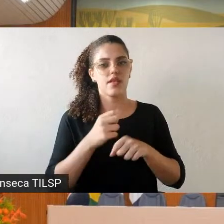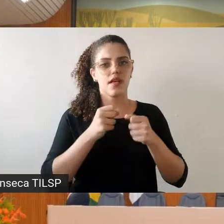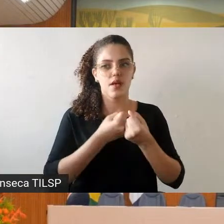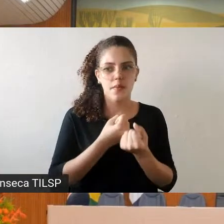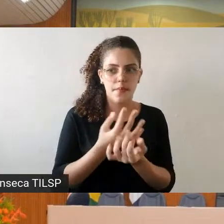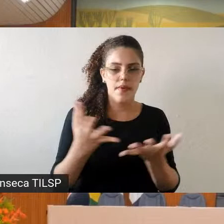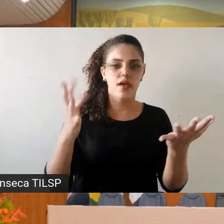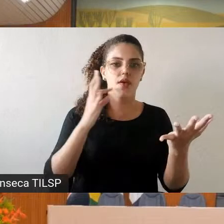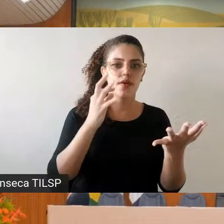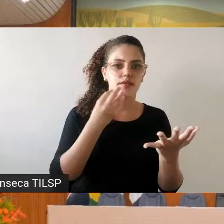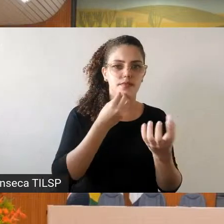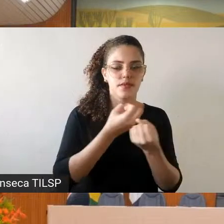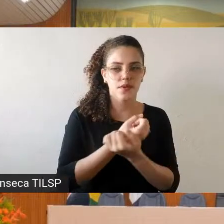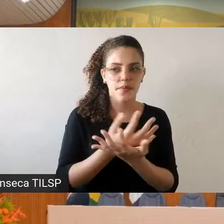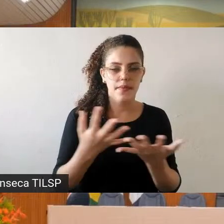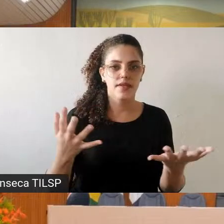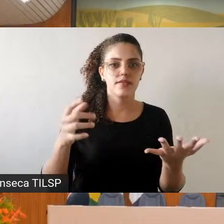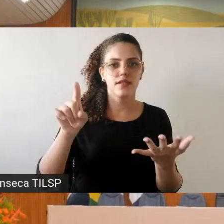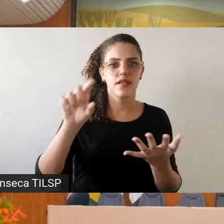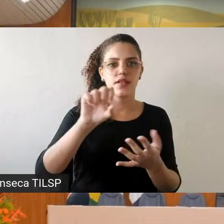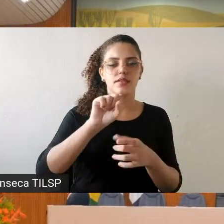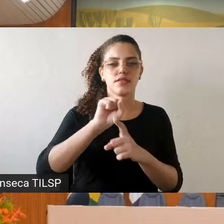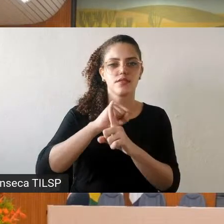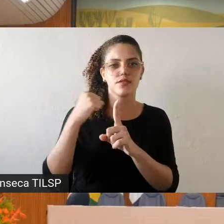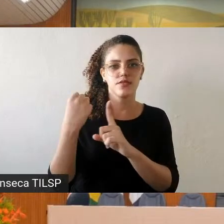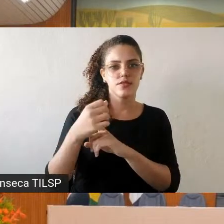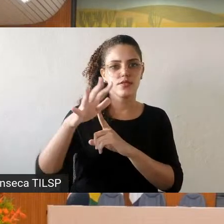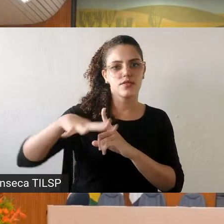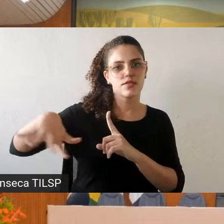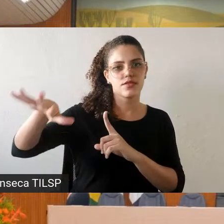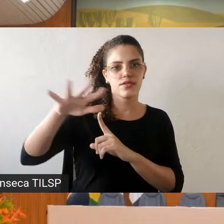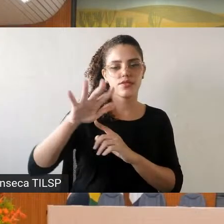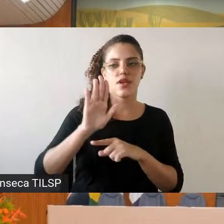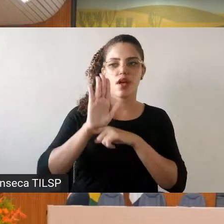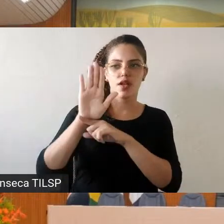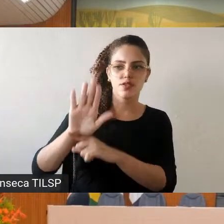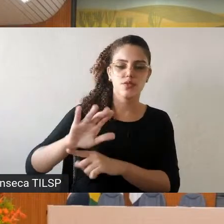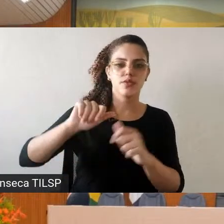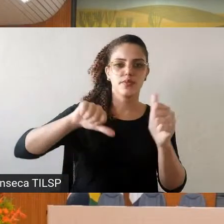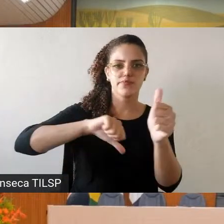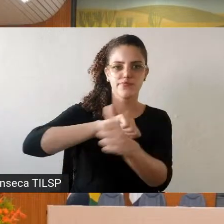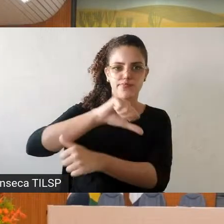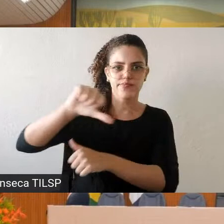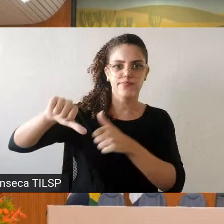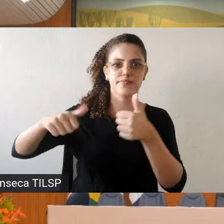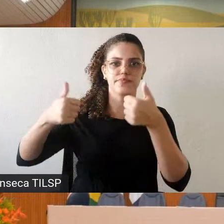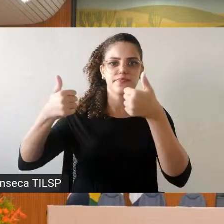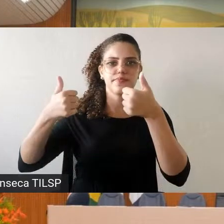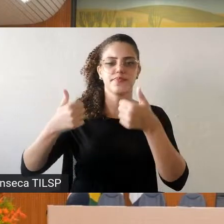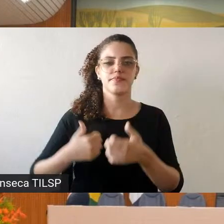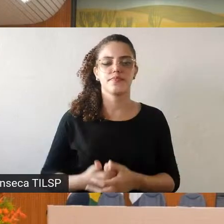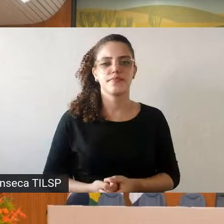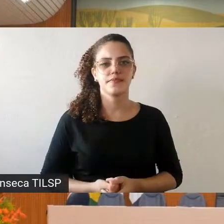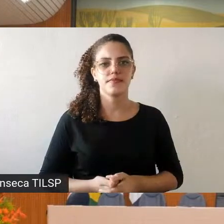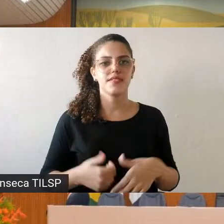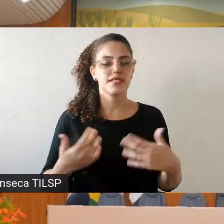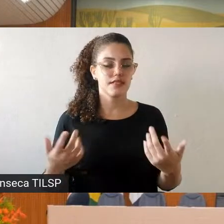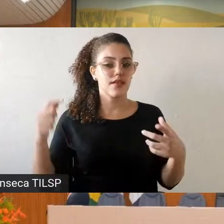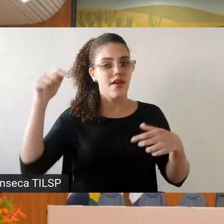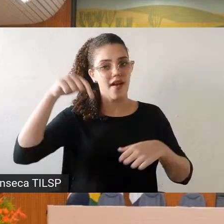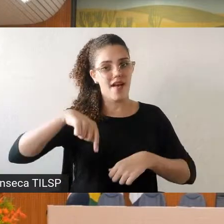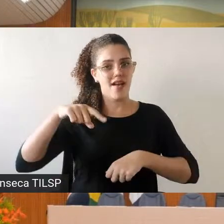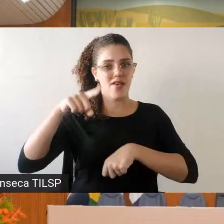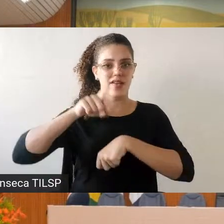e transformando a própria sociedade. E nesse momento tão desafiador que nós estamos vivendo, é muito importante que